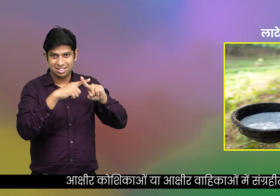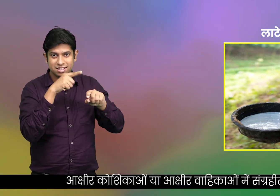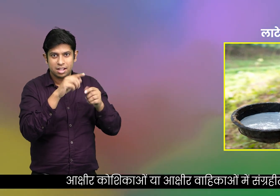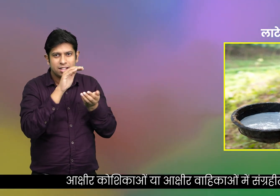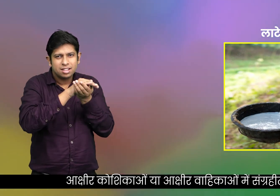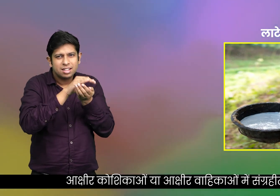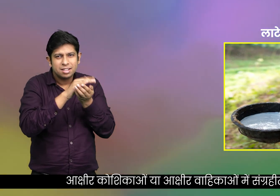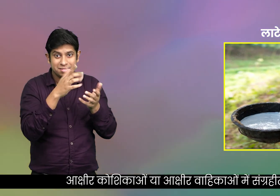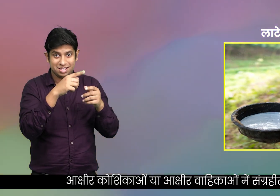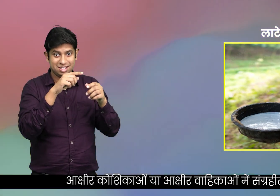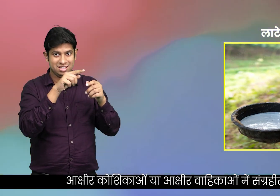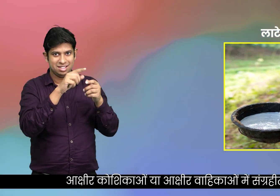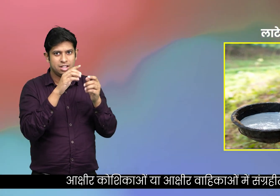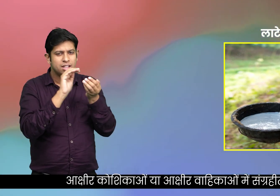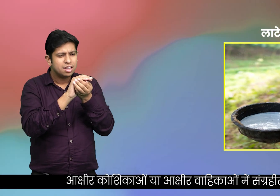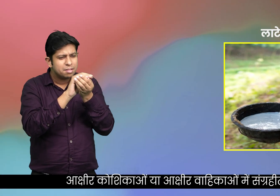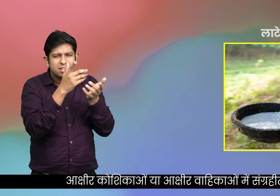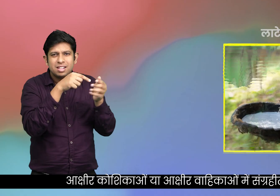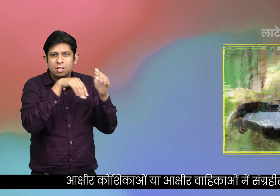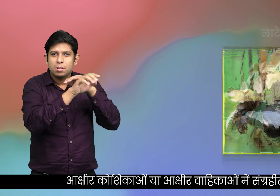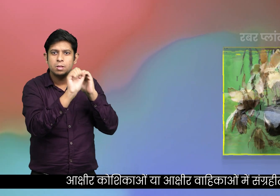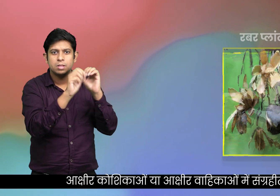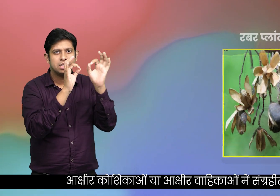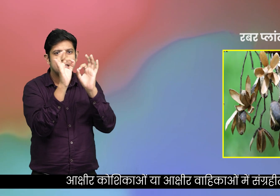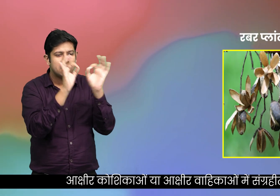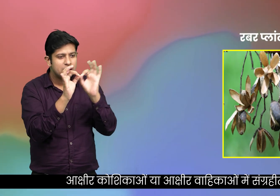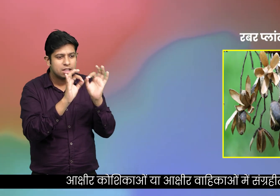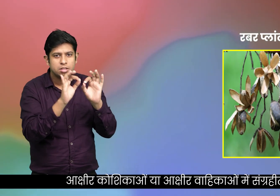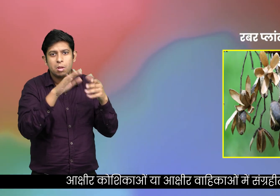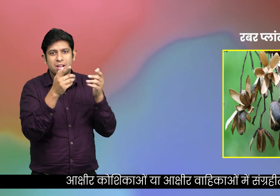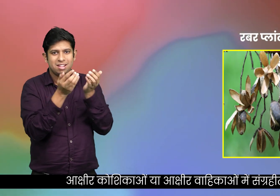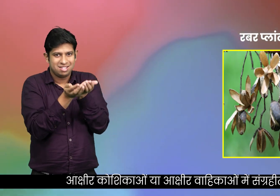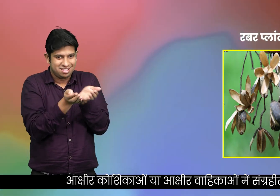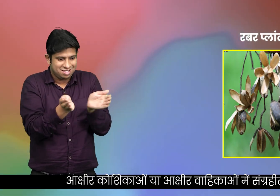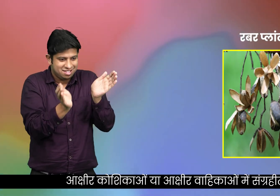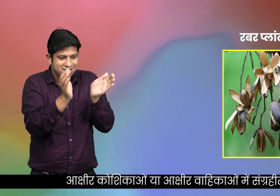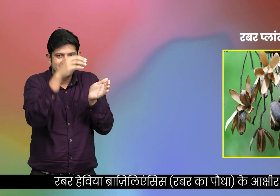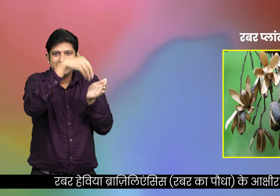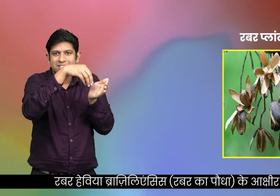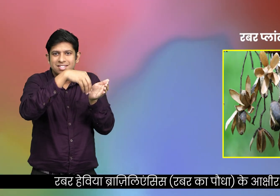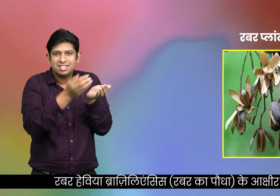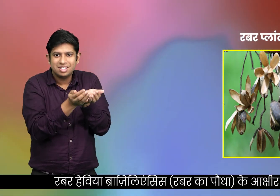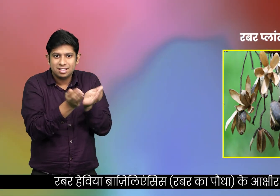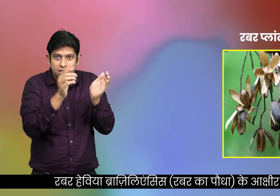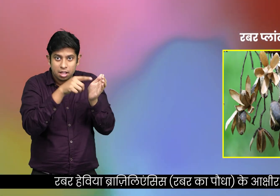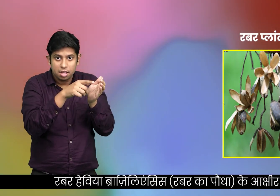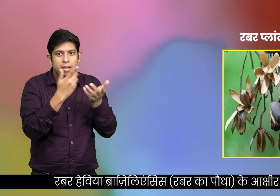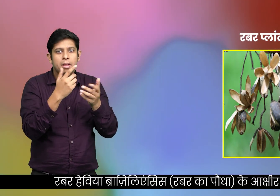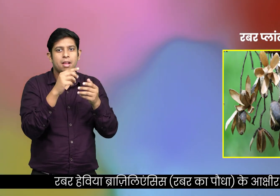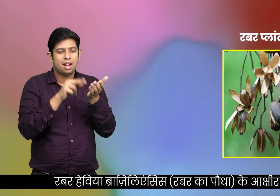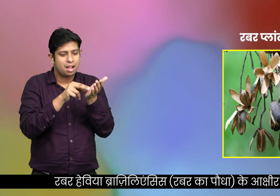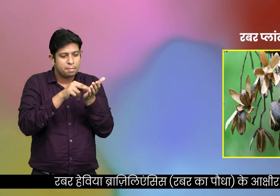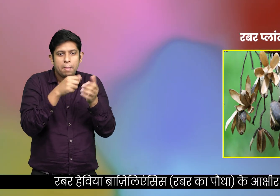या आशीर वाहिकाओं में संग्रहित किया जाता है। रबर हेविया